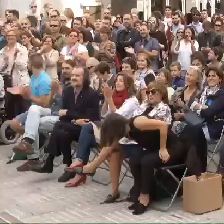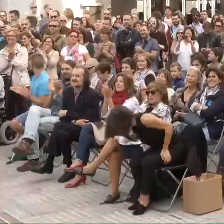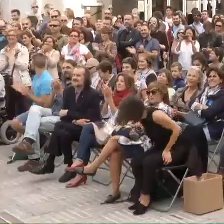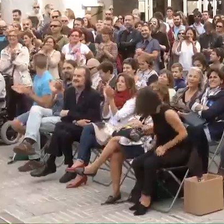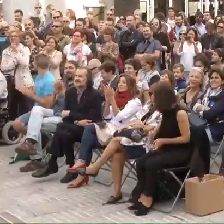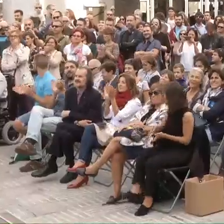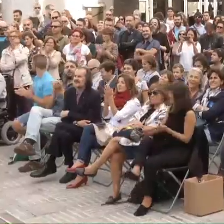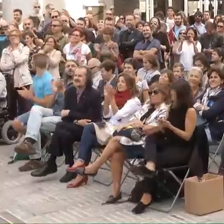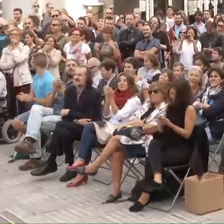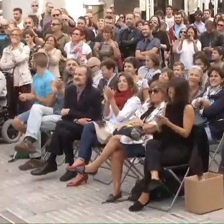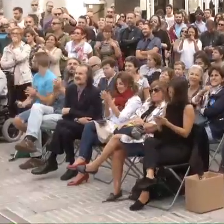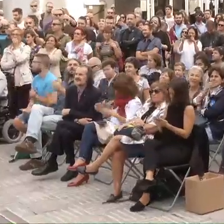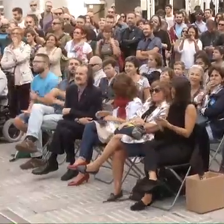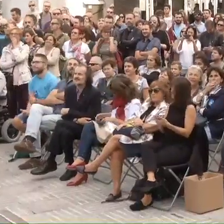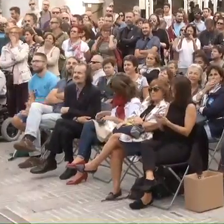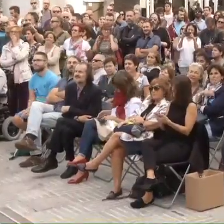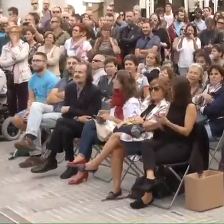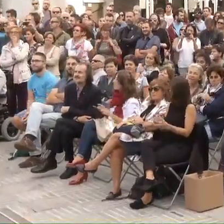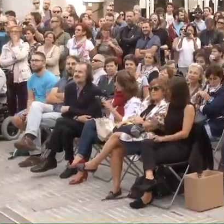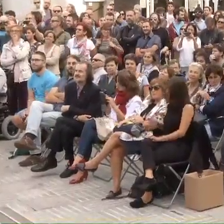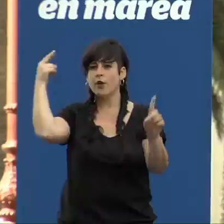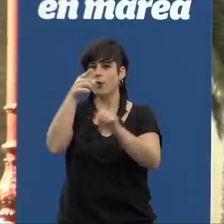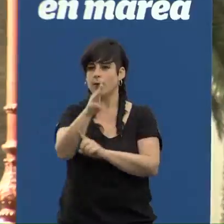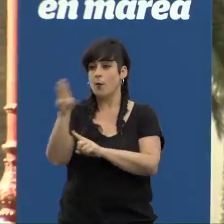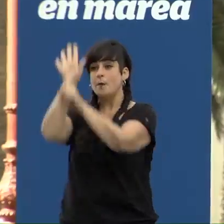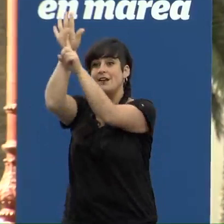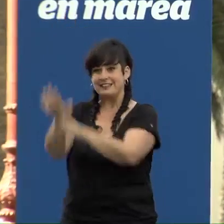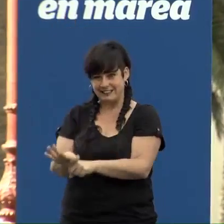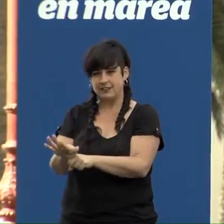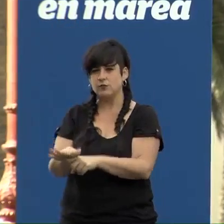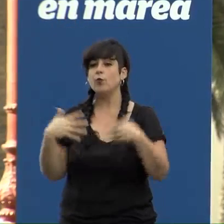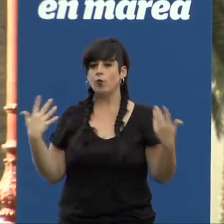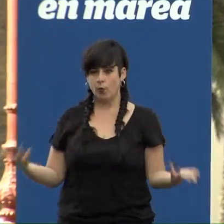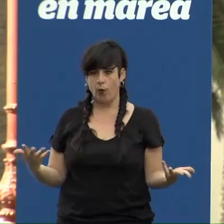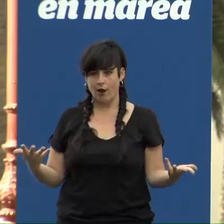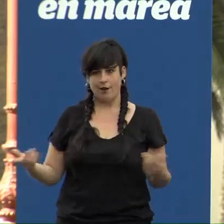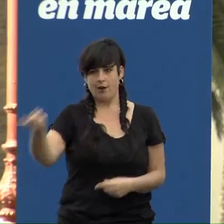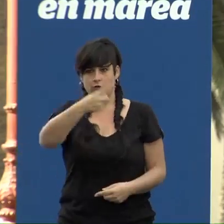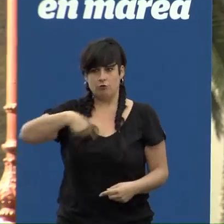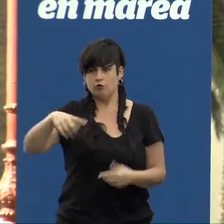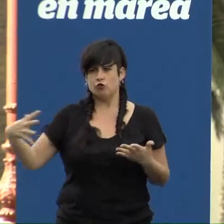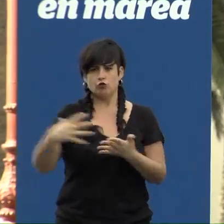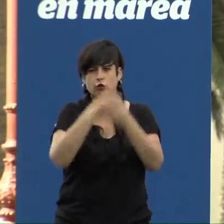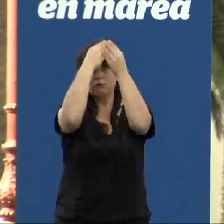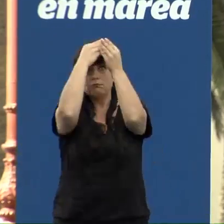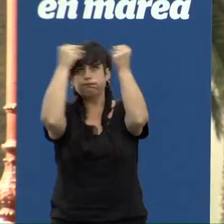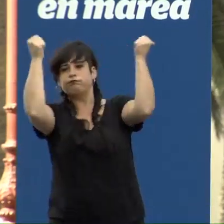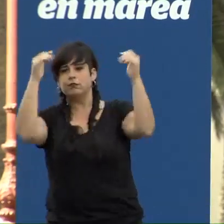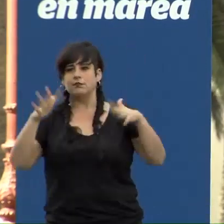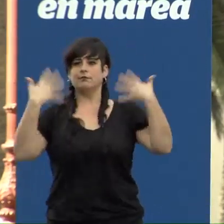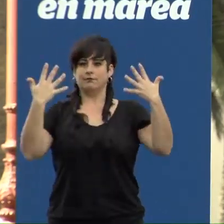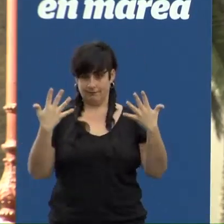O único xeito de que gane o Partido Popular o 25 de setembro é que perdésemos todos a memoria ou que